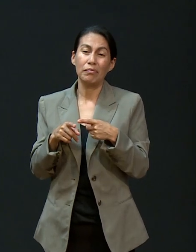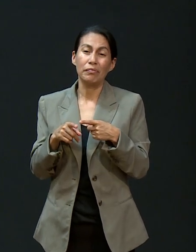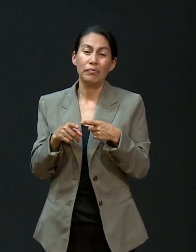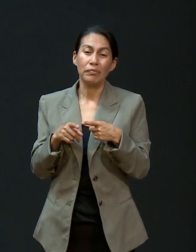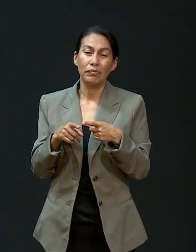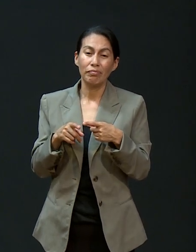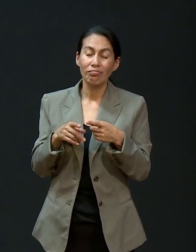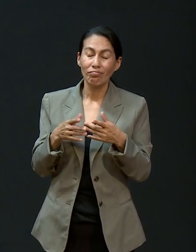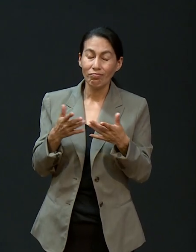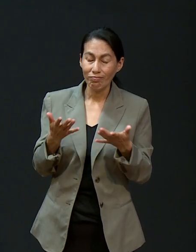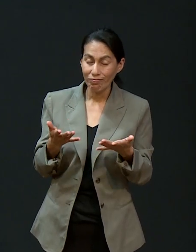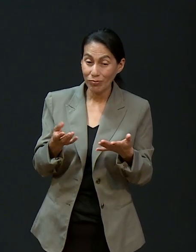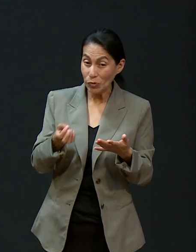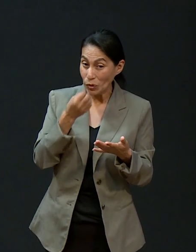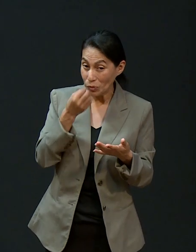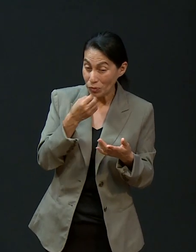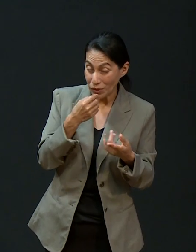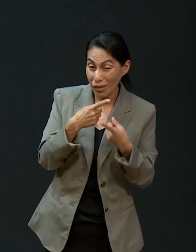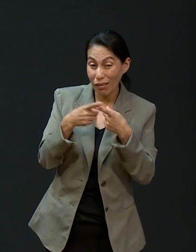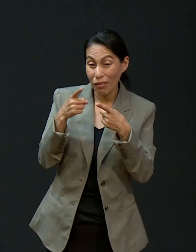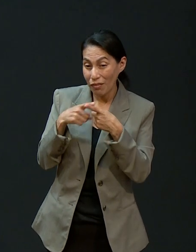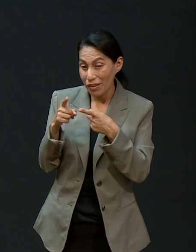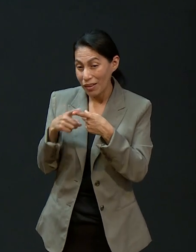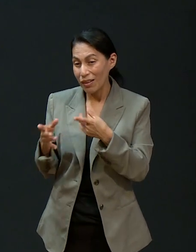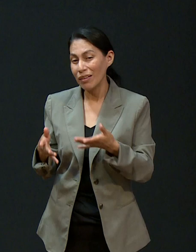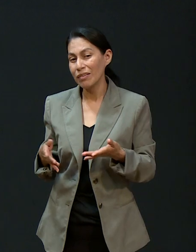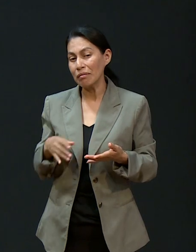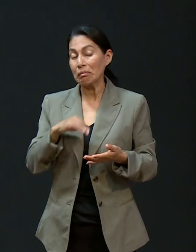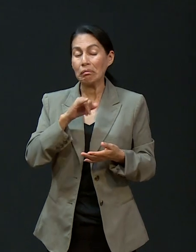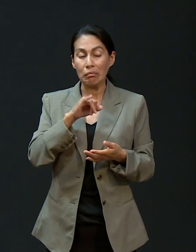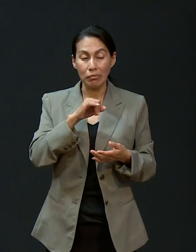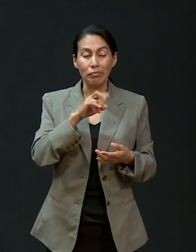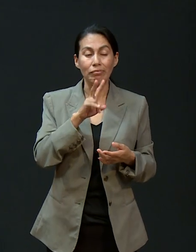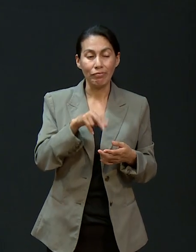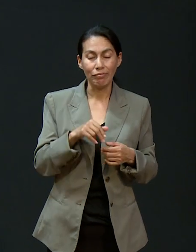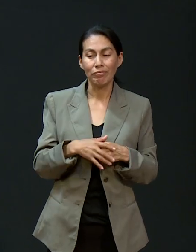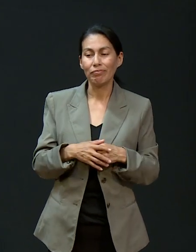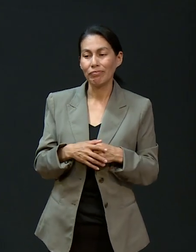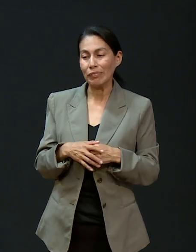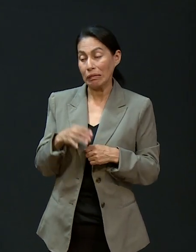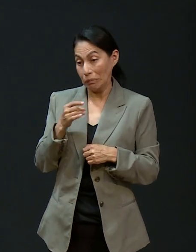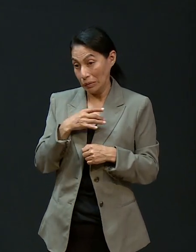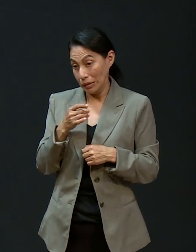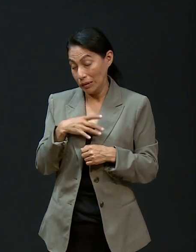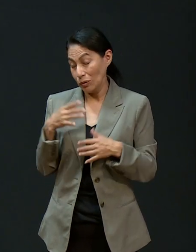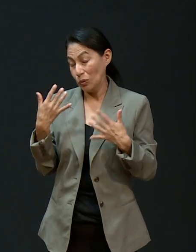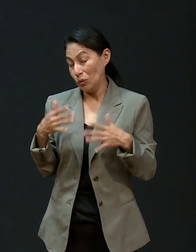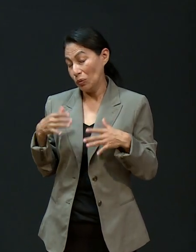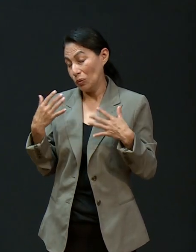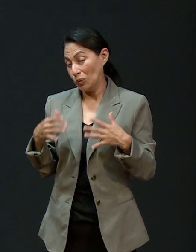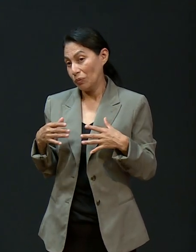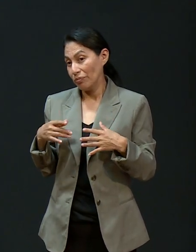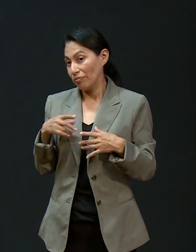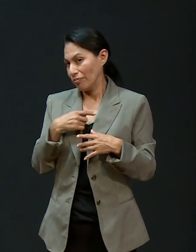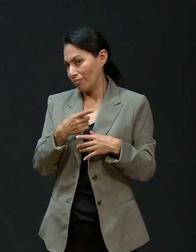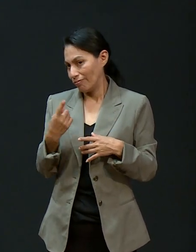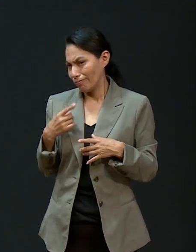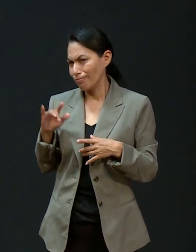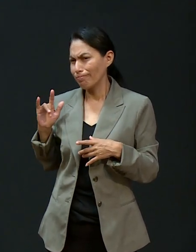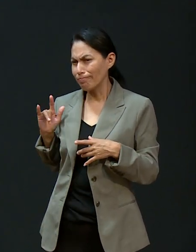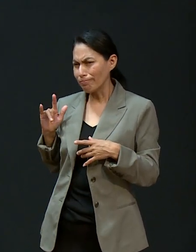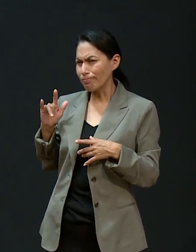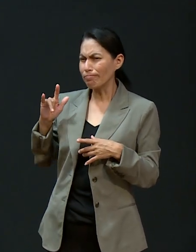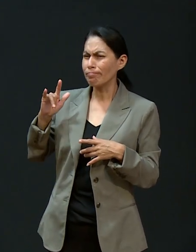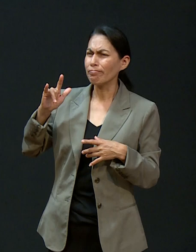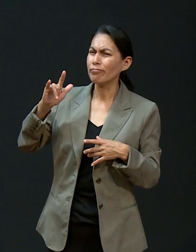cultura. Sí, otra cultura. Otra comida. Otra comida. Y, pues, sí, tuvimos miedo, pero ya, y